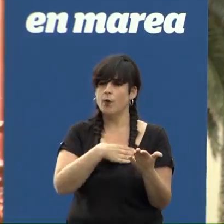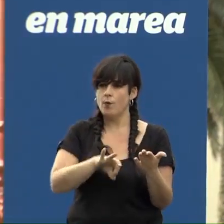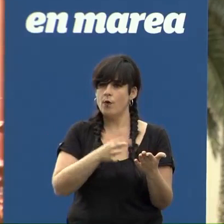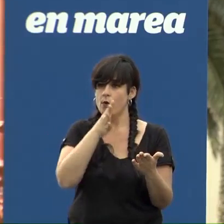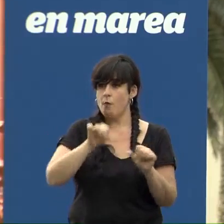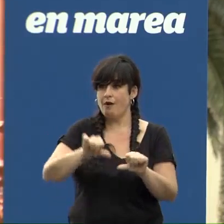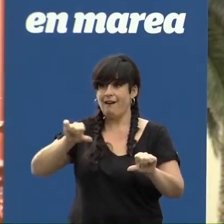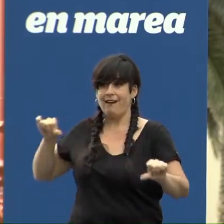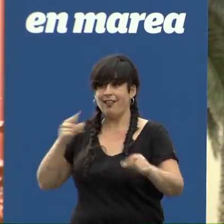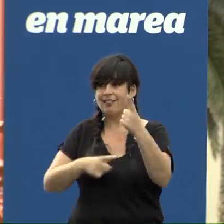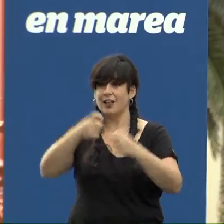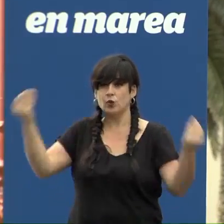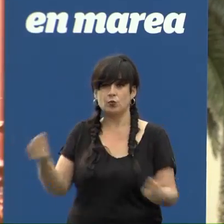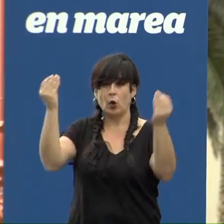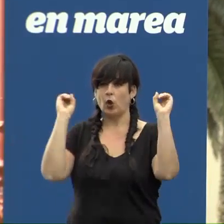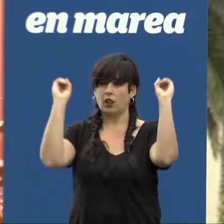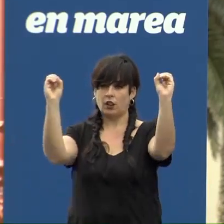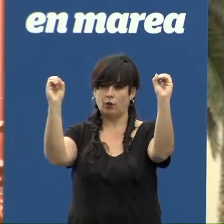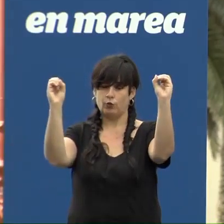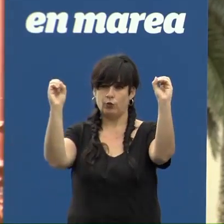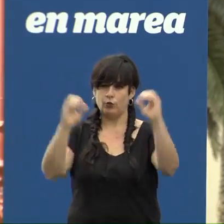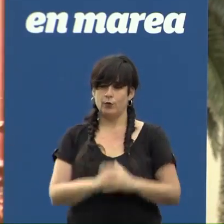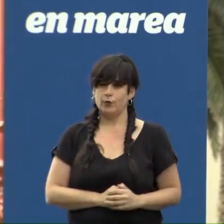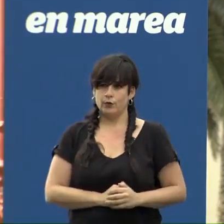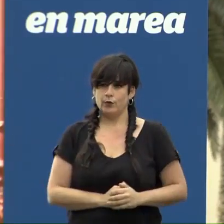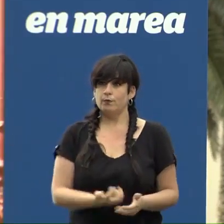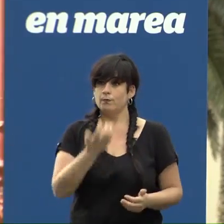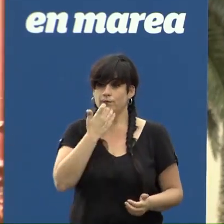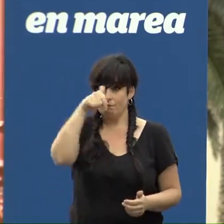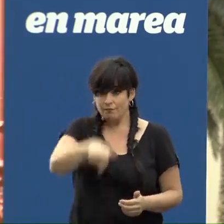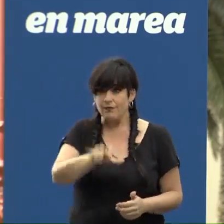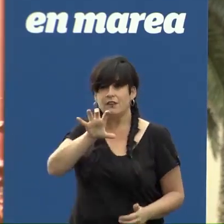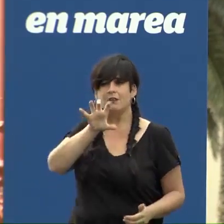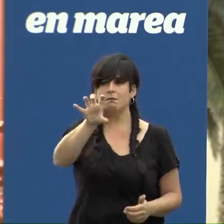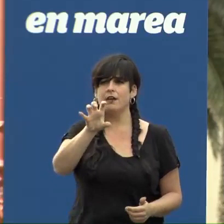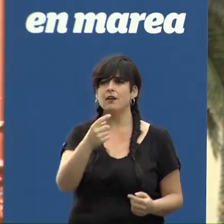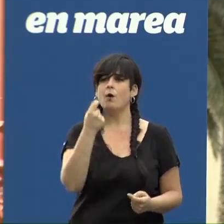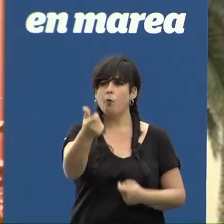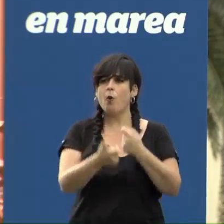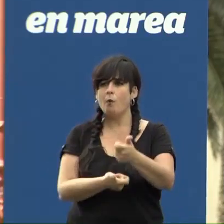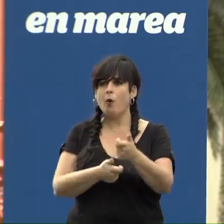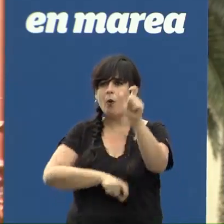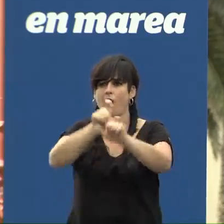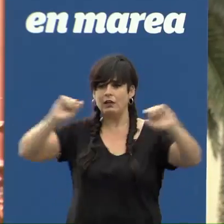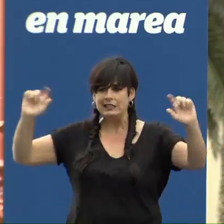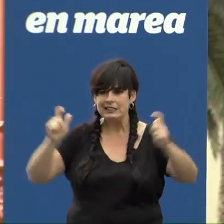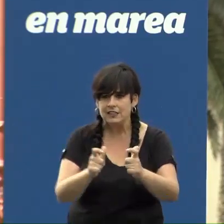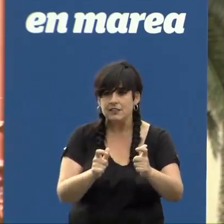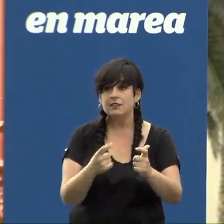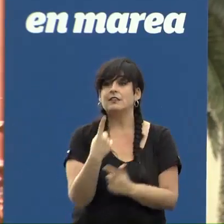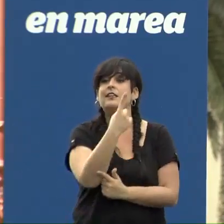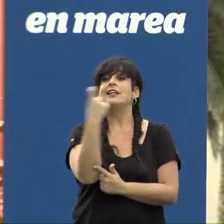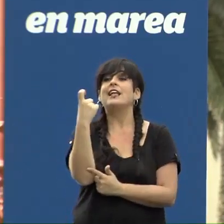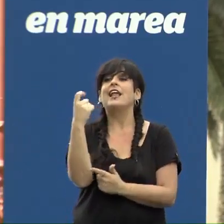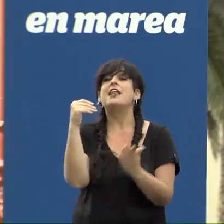non mellorou ningún dato, como cada vez hai menos xente neste país, como hai unha crise demográfica, como dende hai 4 anos hai 100.000